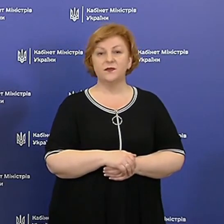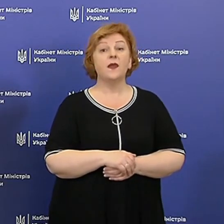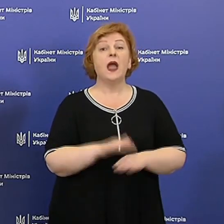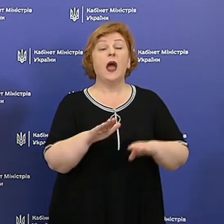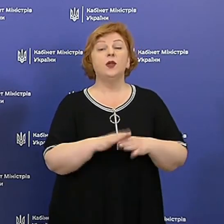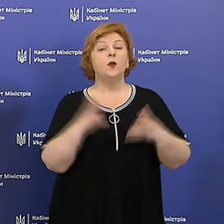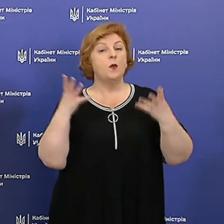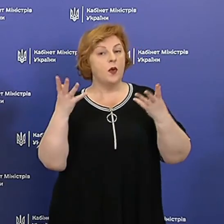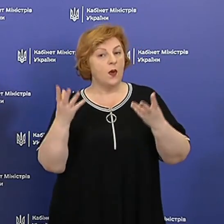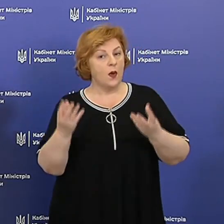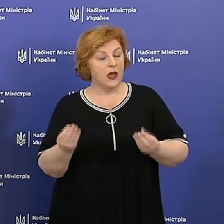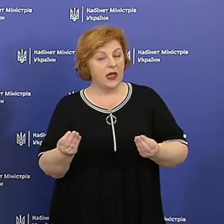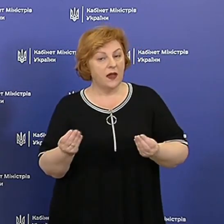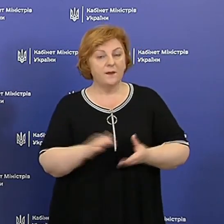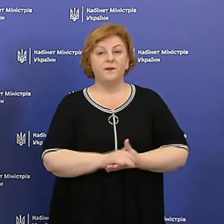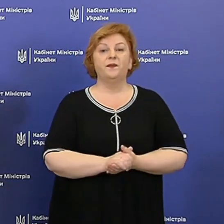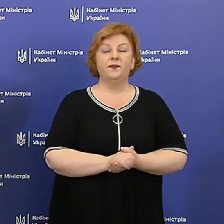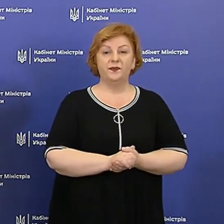Доброго дня.